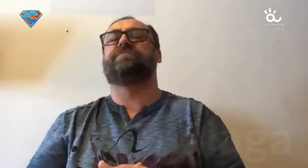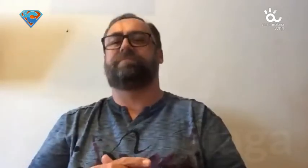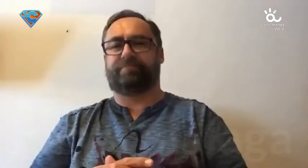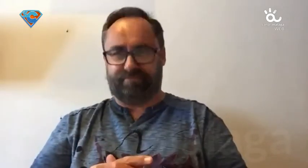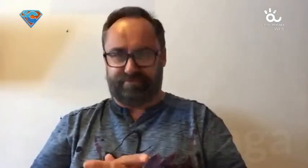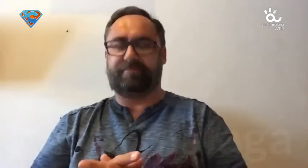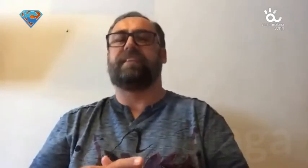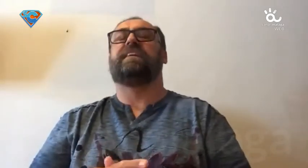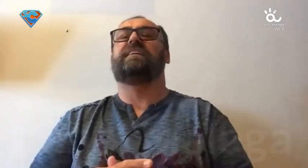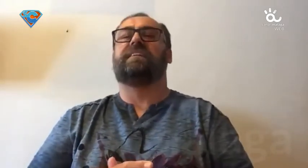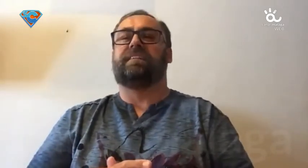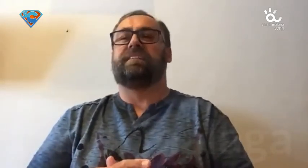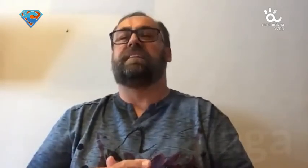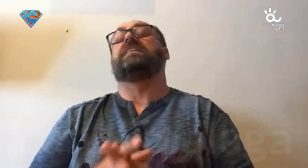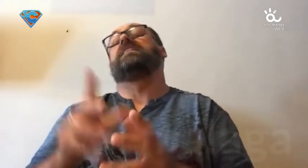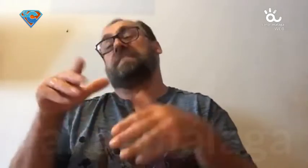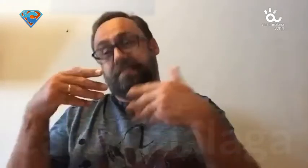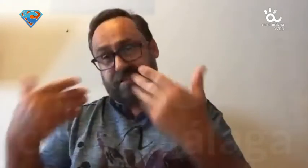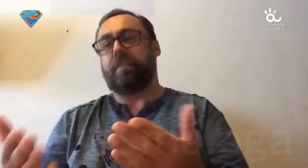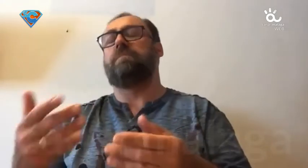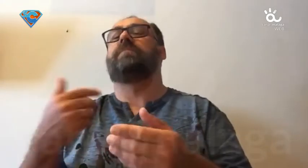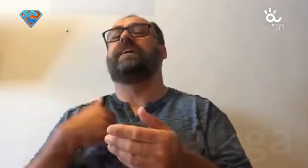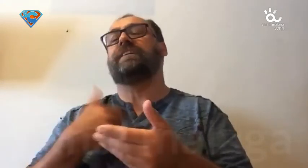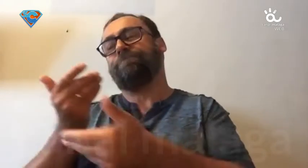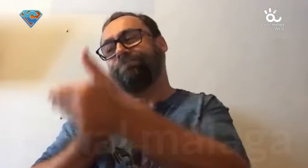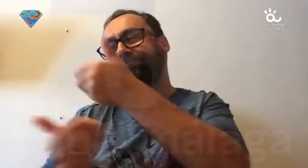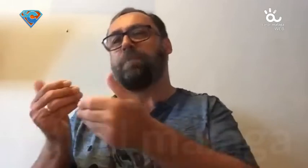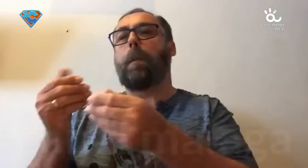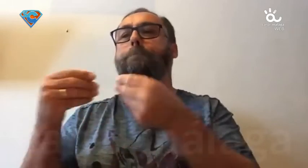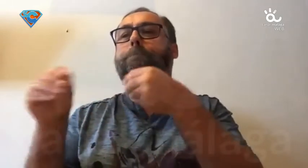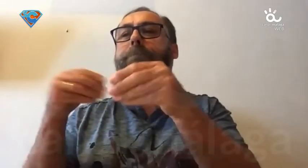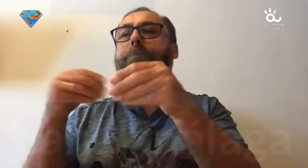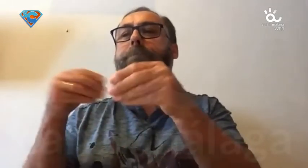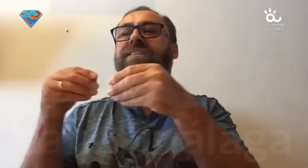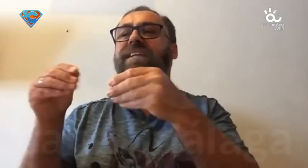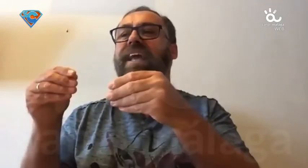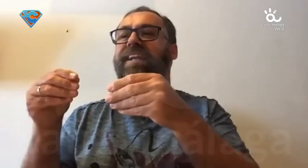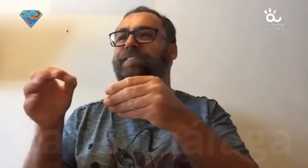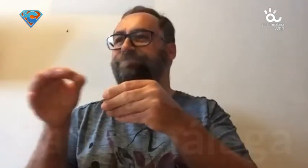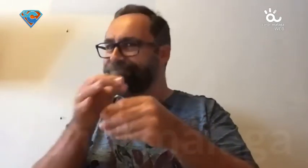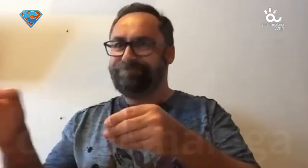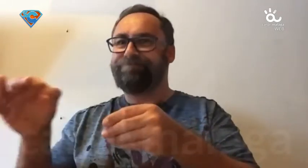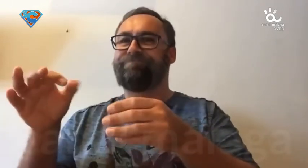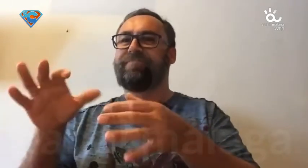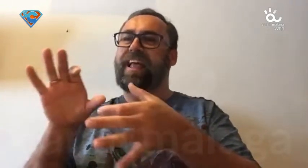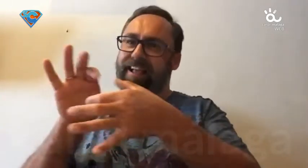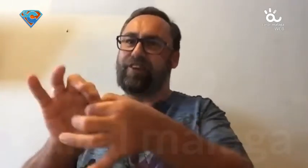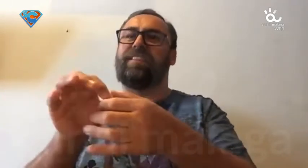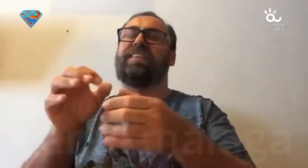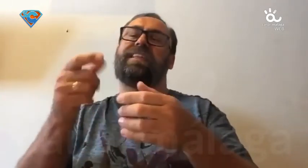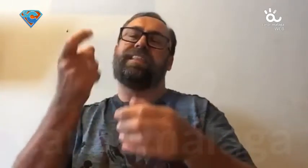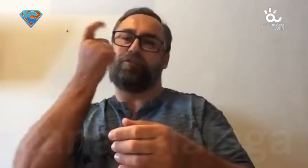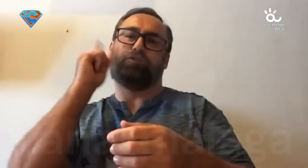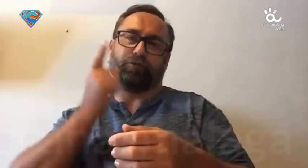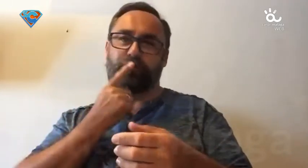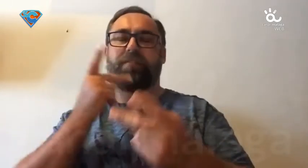comunicación tanto al alumnado sordo como al alumnado oyente y al profesorado. Entonces